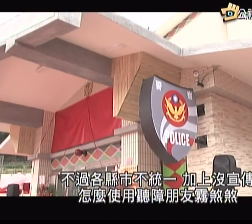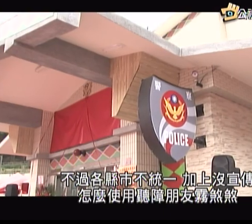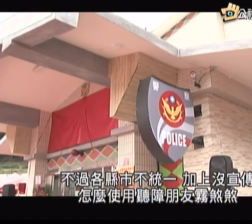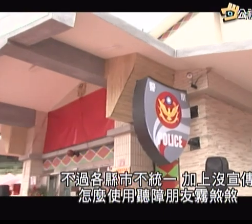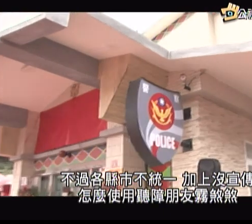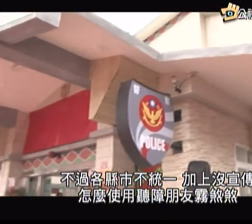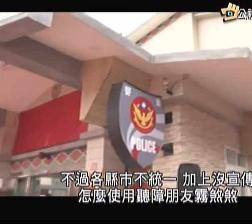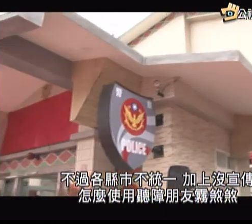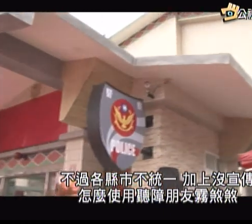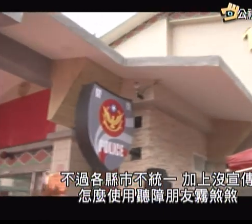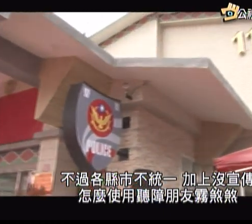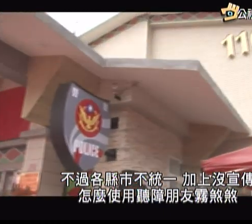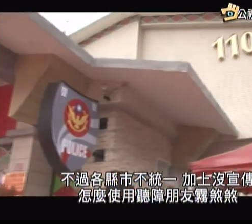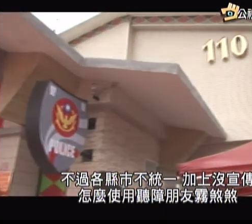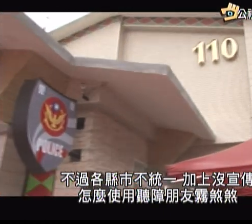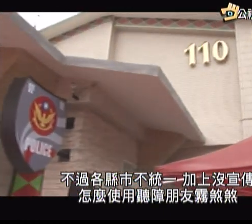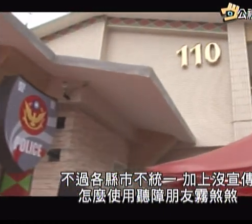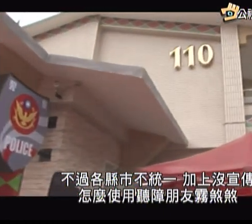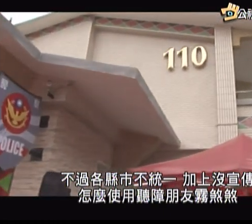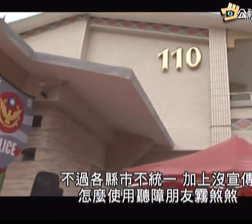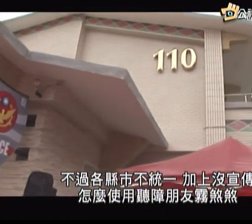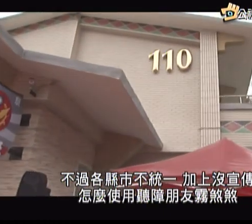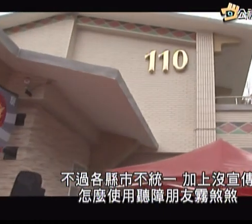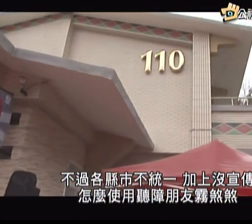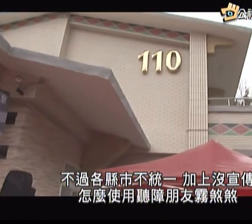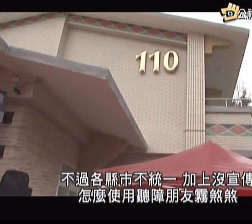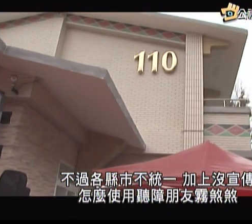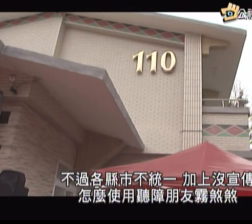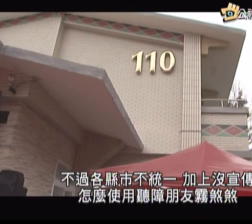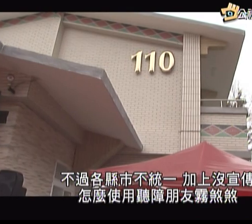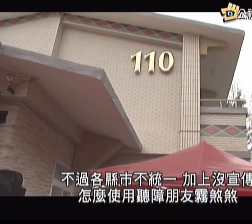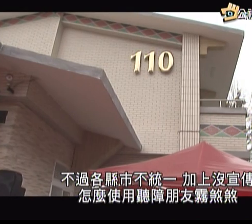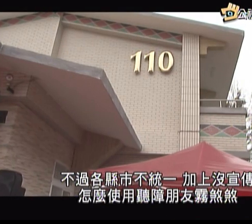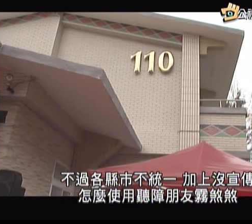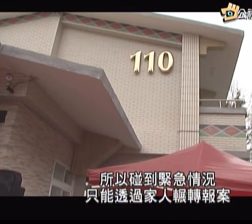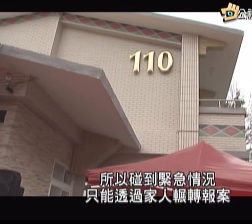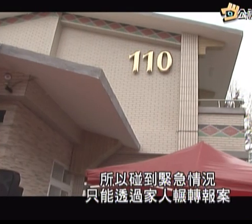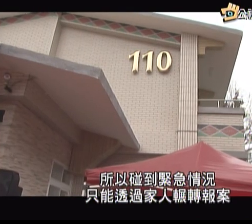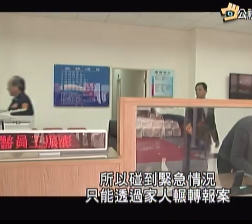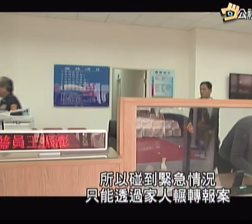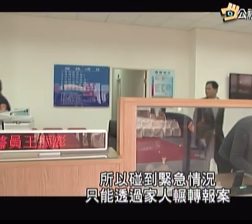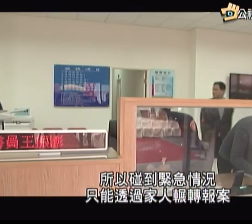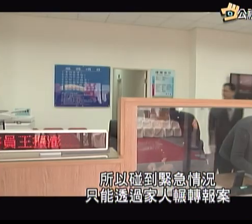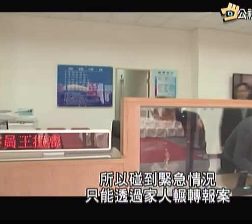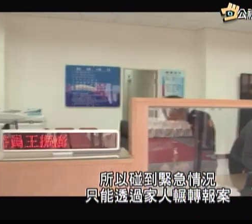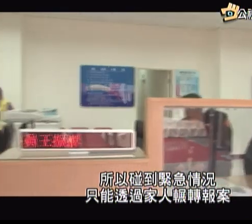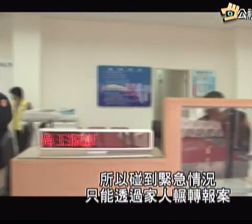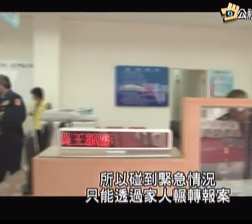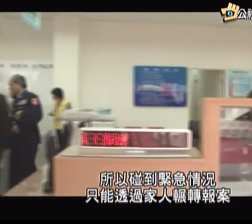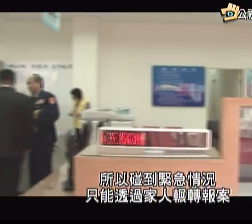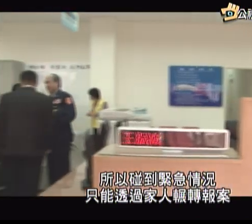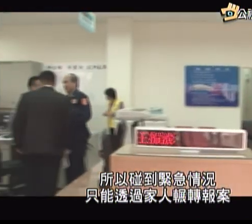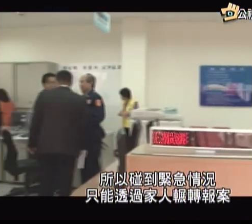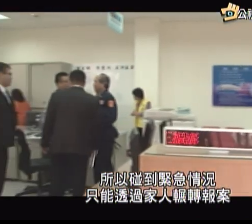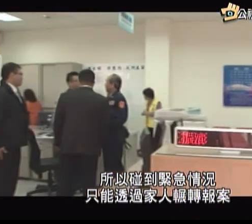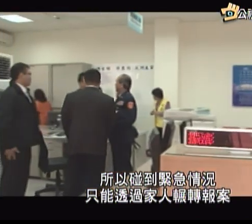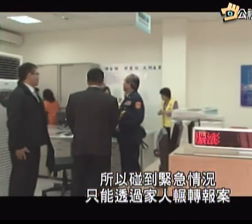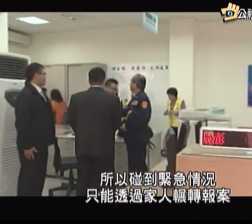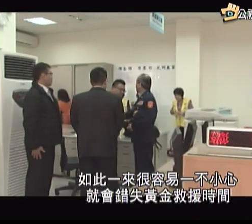不统一，加上没宣传怎么使用听障朋友补萨萨，所以碰到紧急情况只能透过家人辗转报案。如